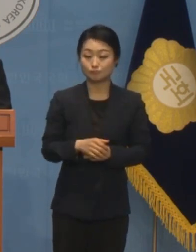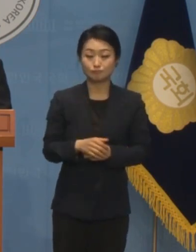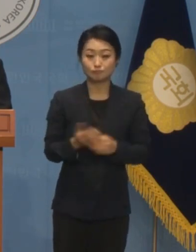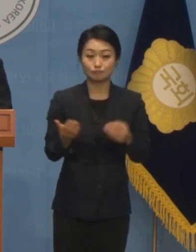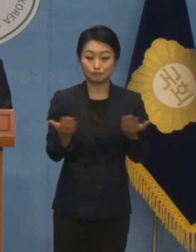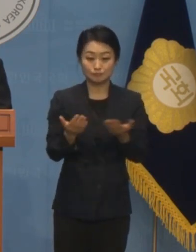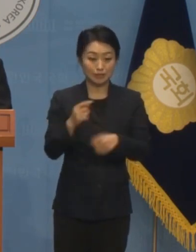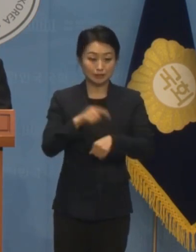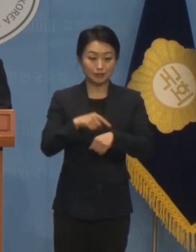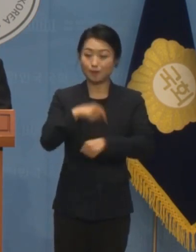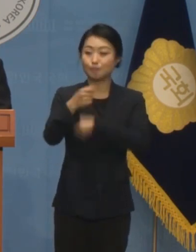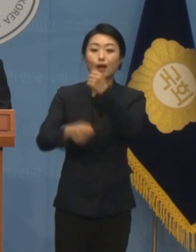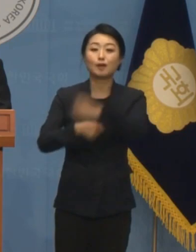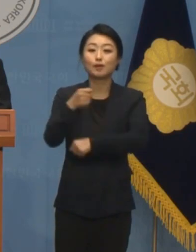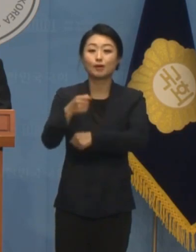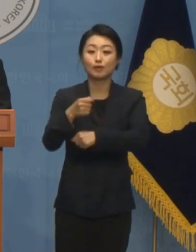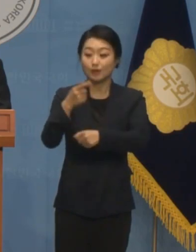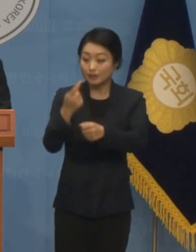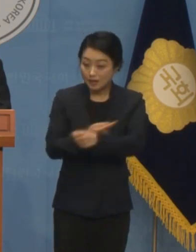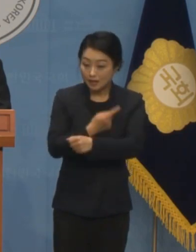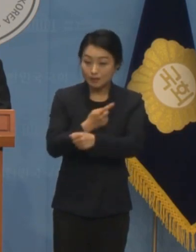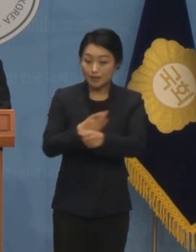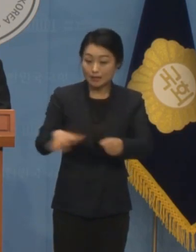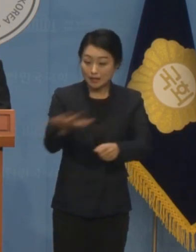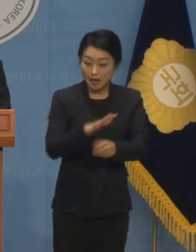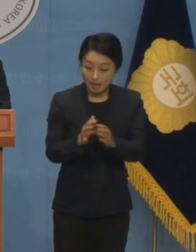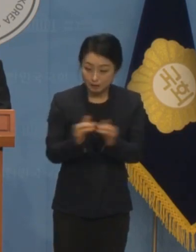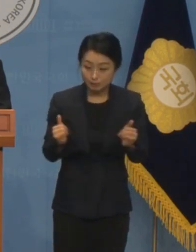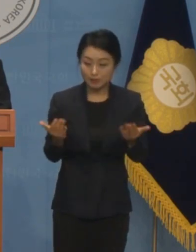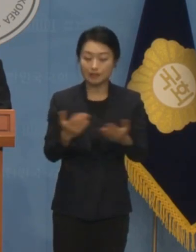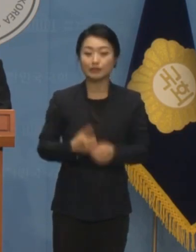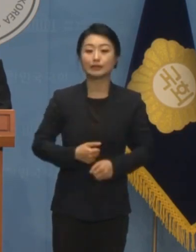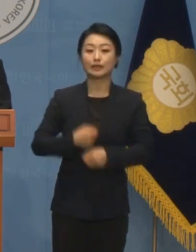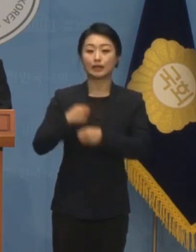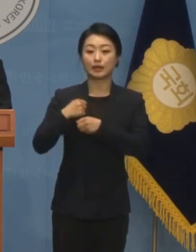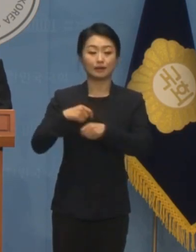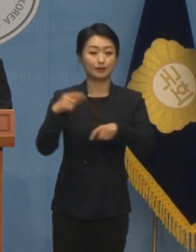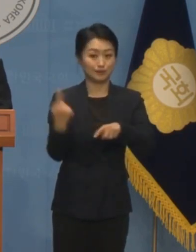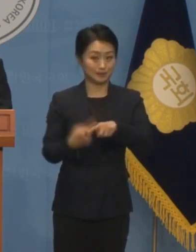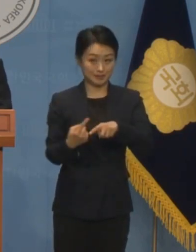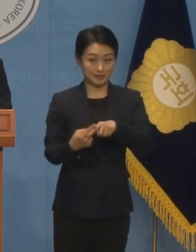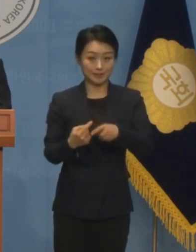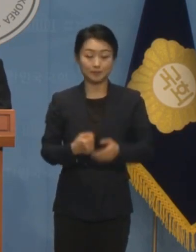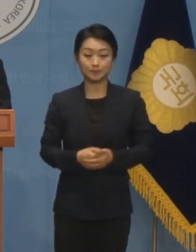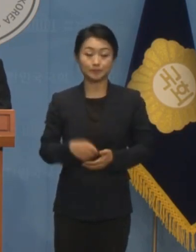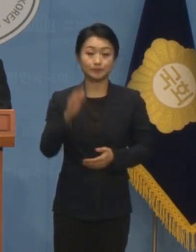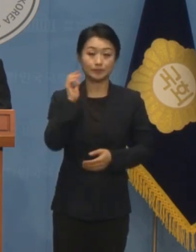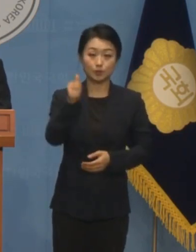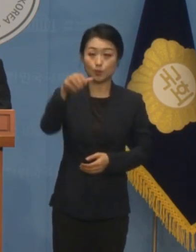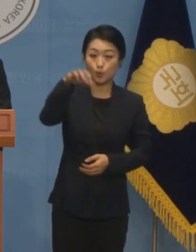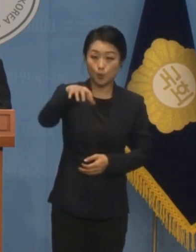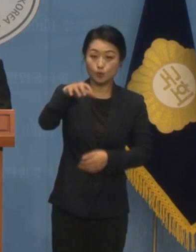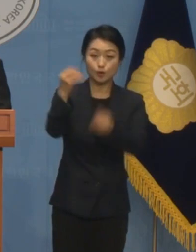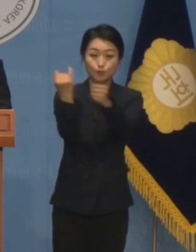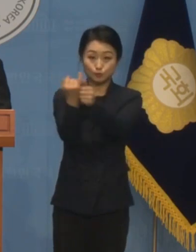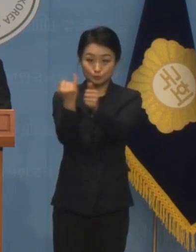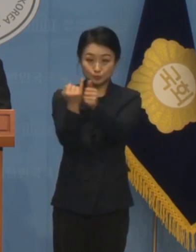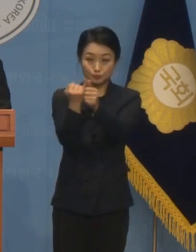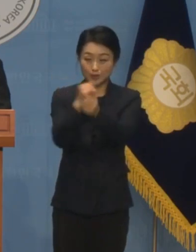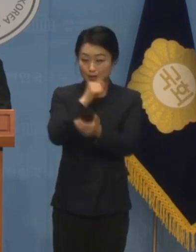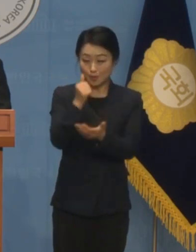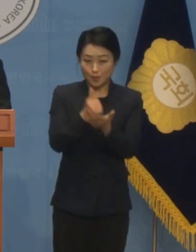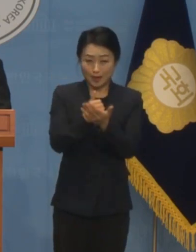않으니 대통령실의 근무기강이 해이해지는 것은 당연합니다. 대통령실이 대통령 부부를 각종